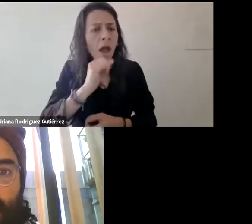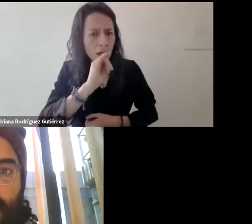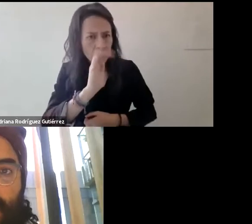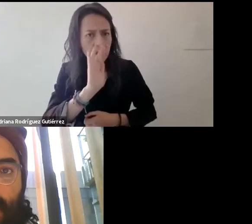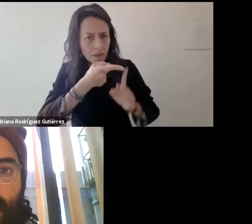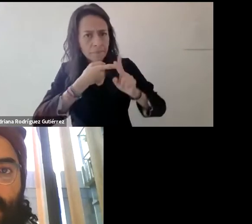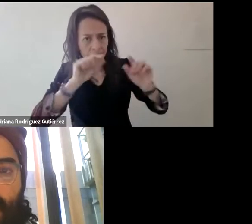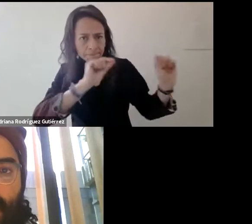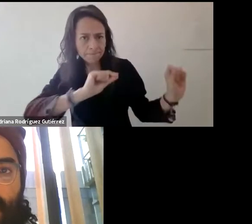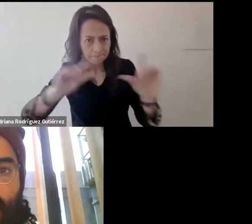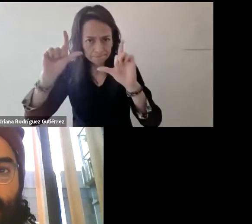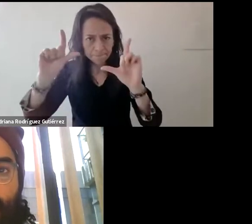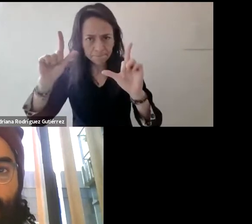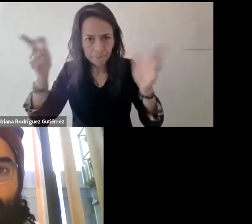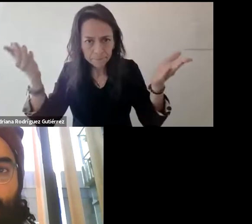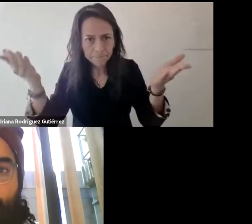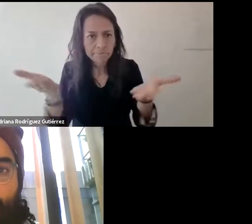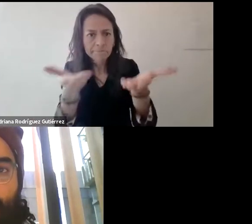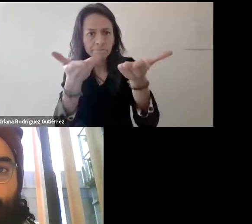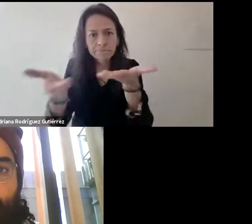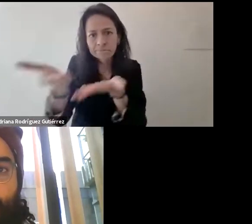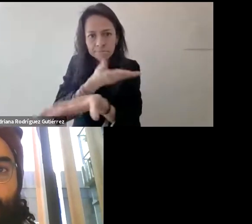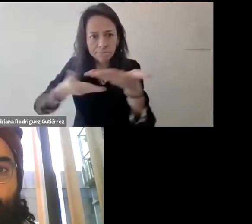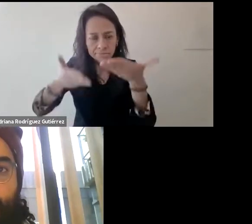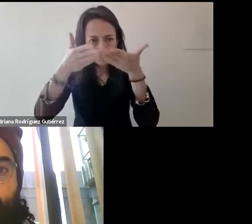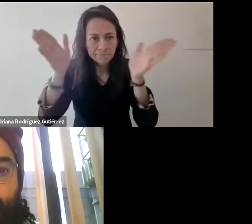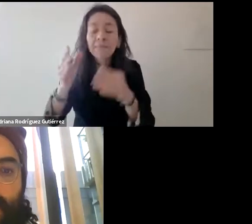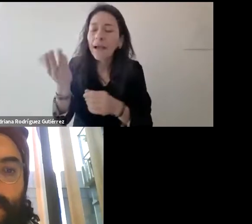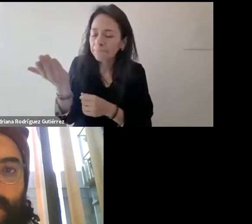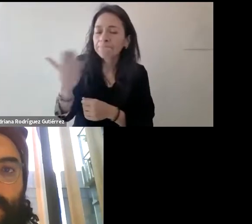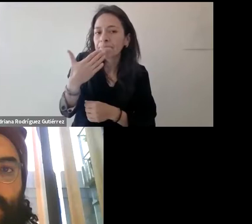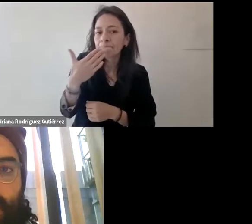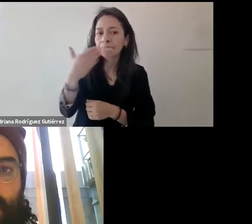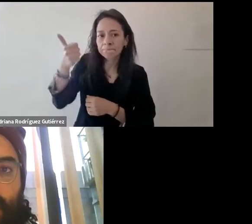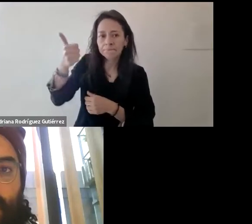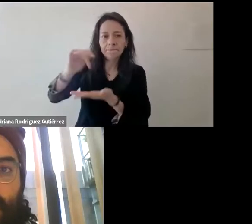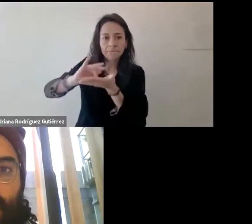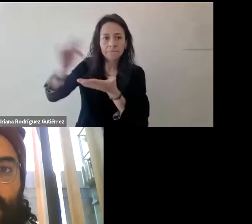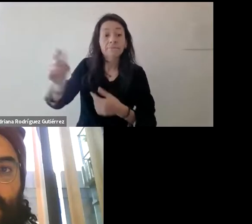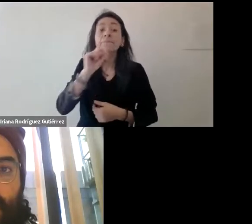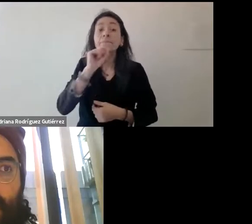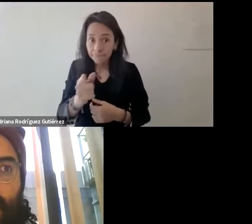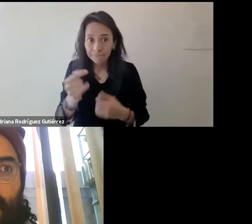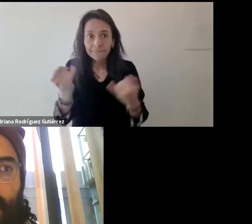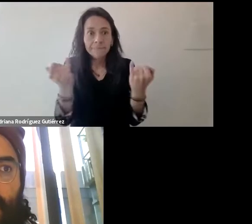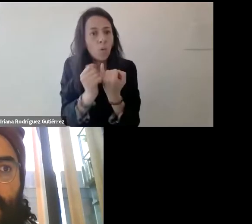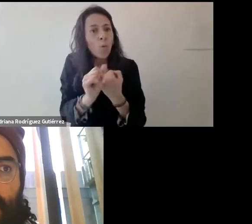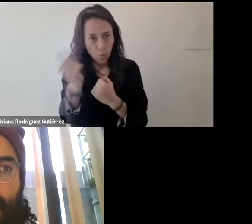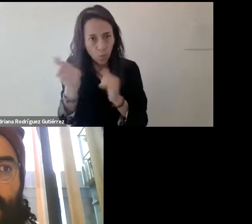Muchas gracias. Dame Bueno, un y segundo. les anticipo también que vamos